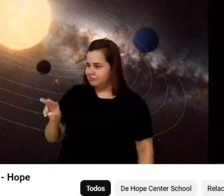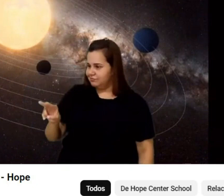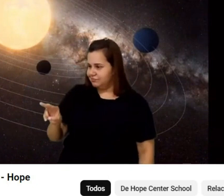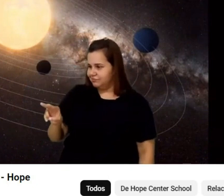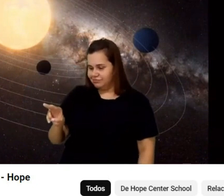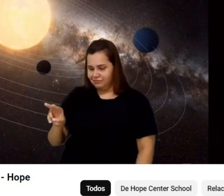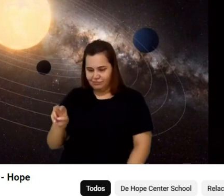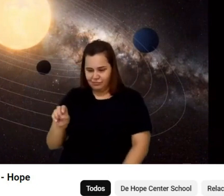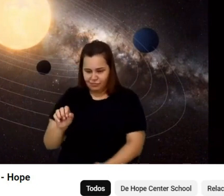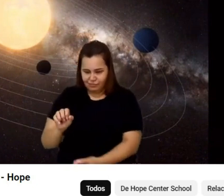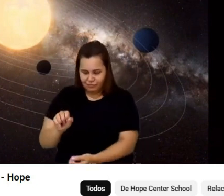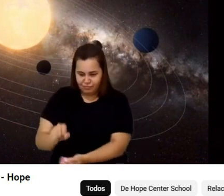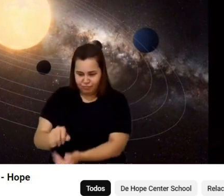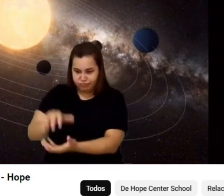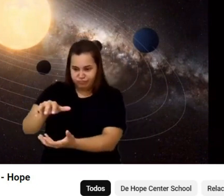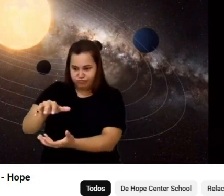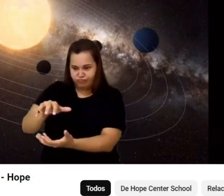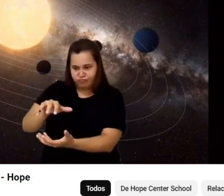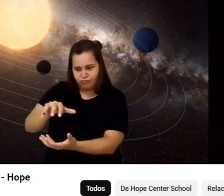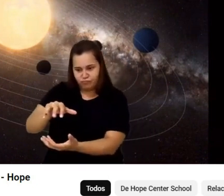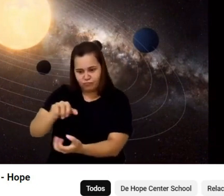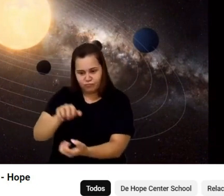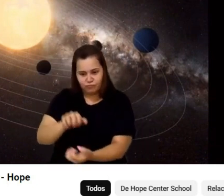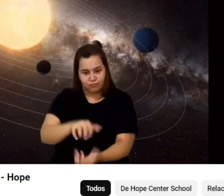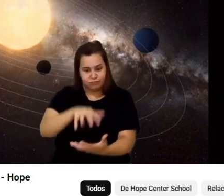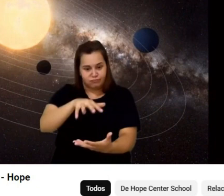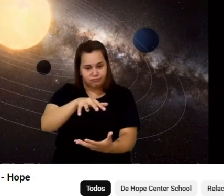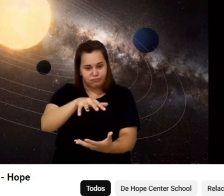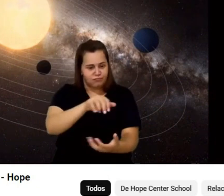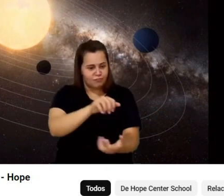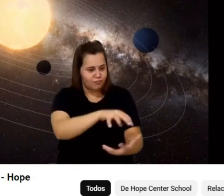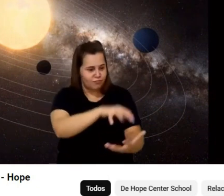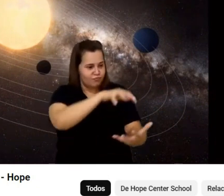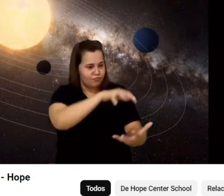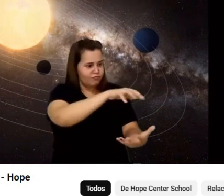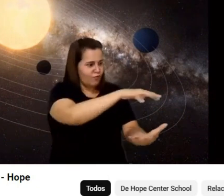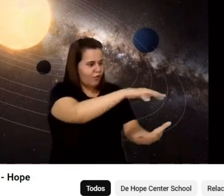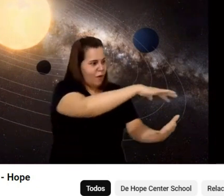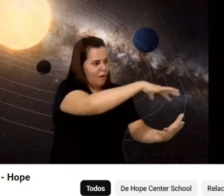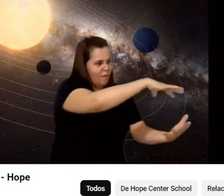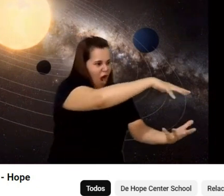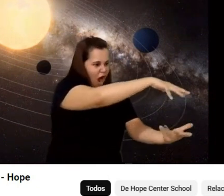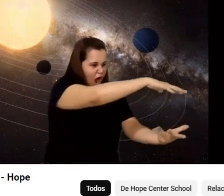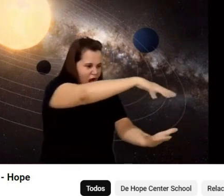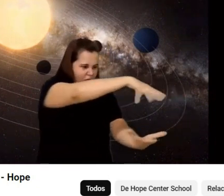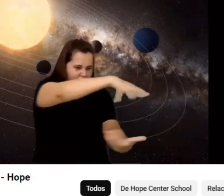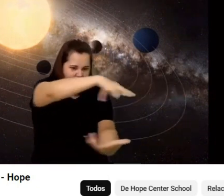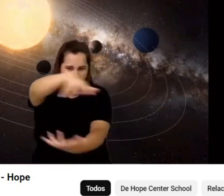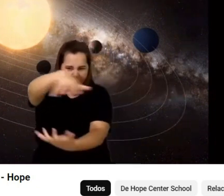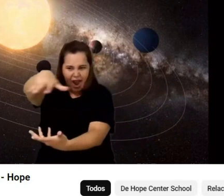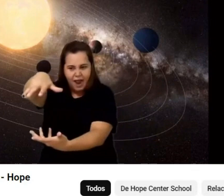vai organizando esses planetas. E aí nós temos os planetas em volta